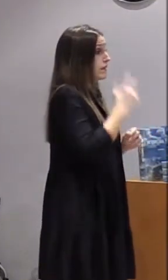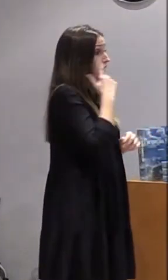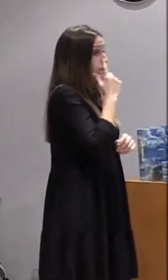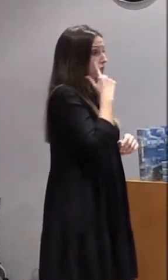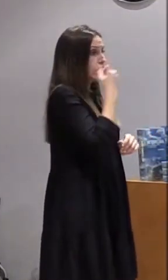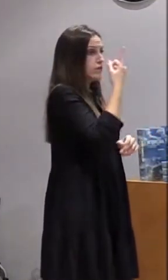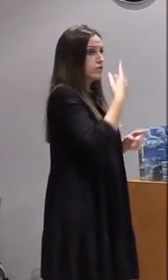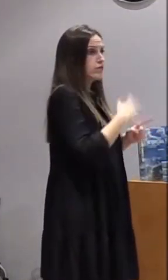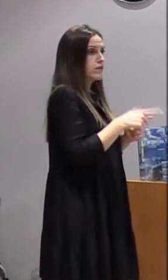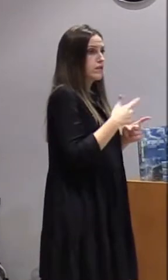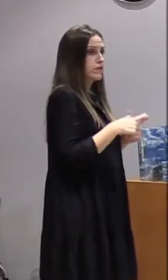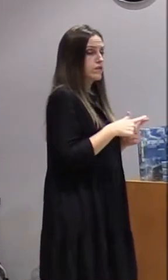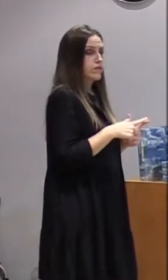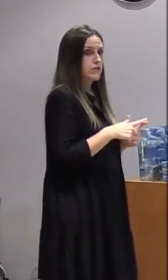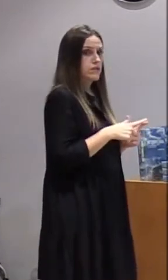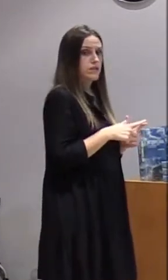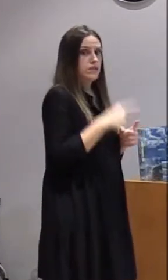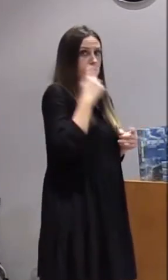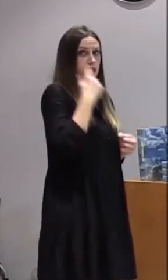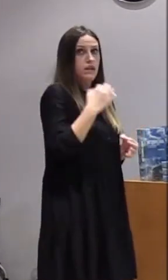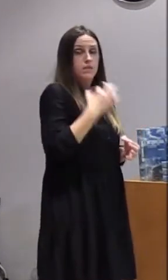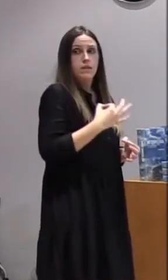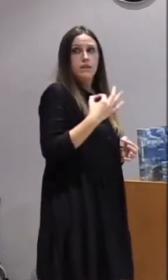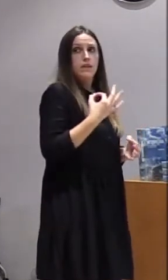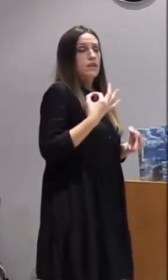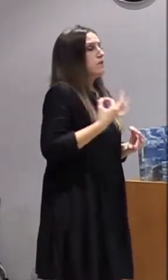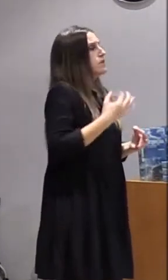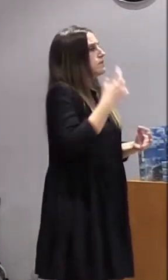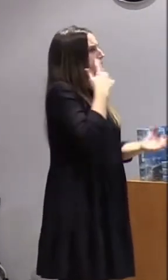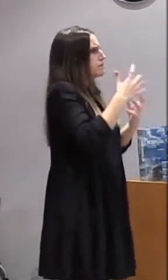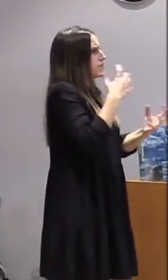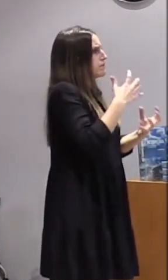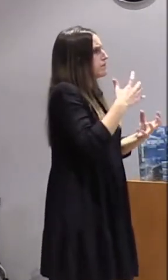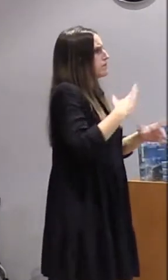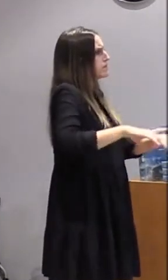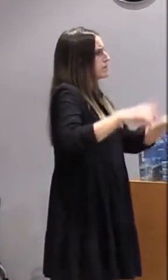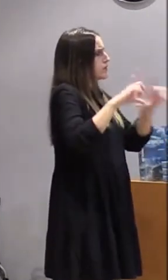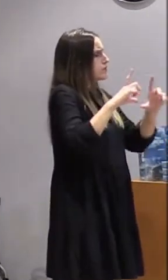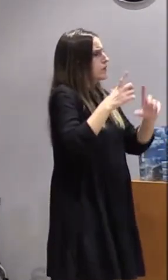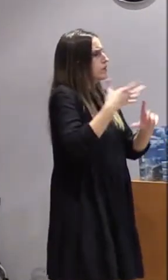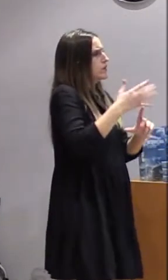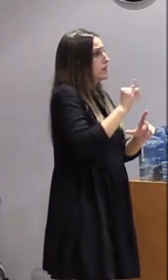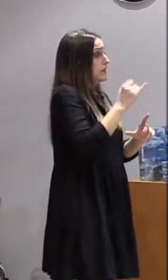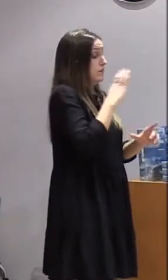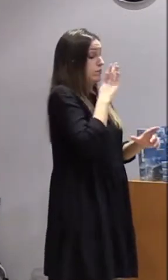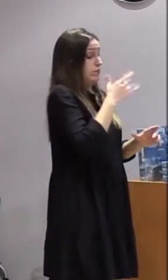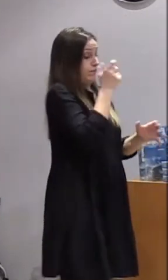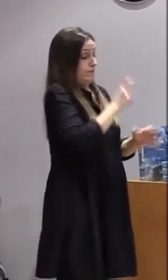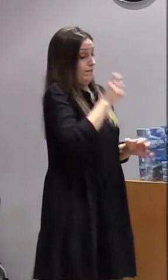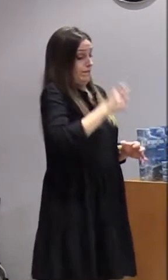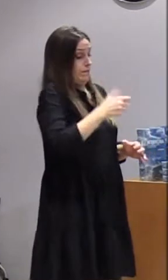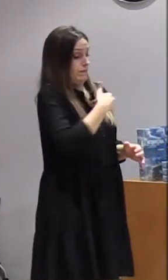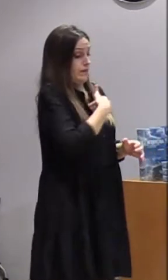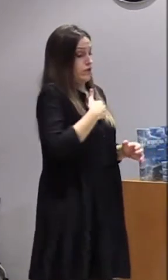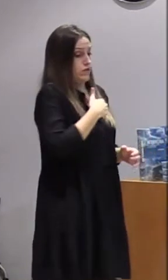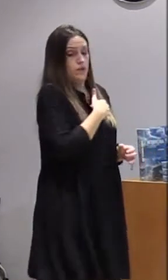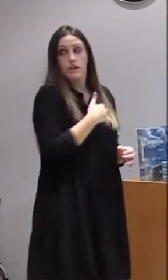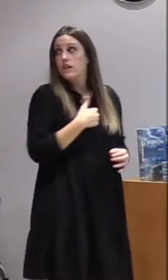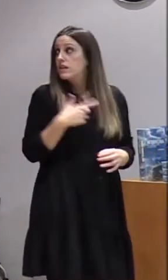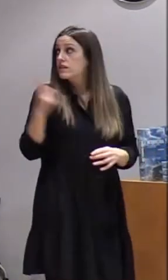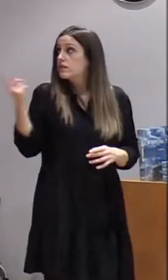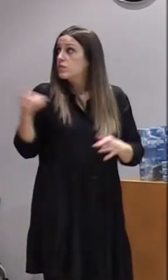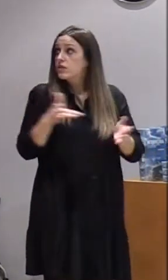Fijaros una cosa realmente que ya nos tiene que llamar la atención. Es un cuadro que tiene, por los personajes y en particular por el Cristo